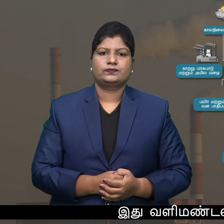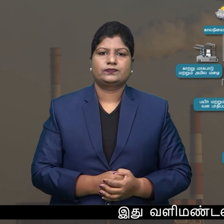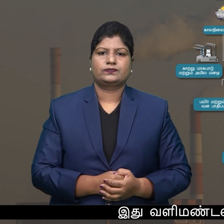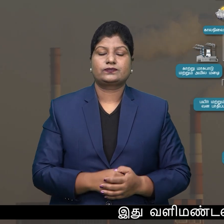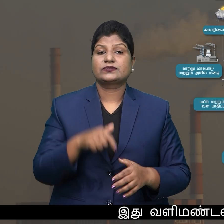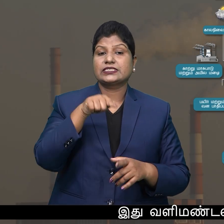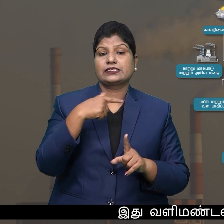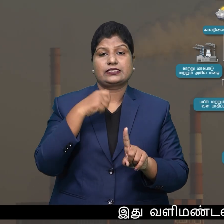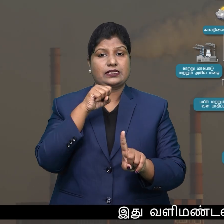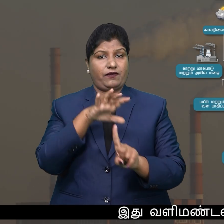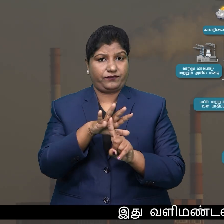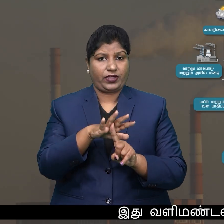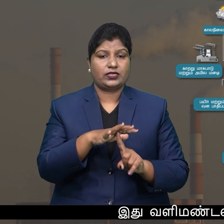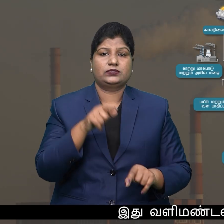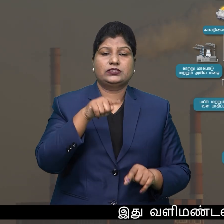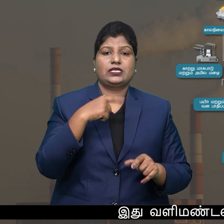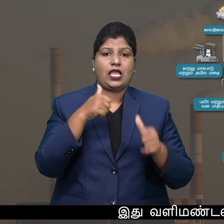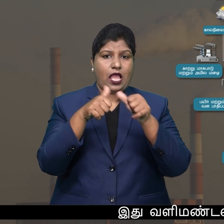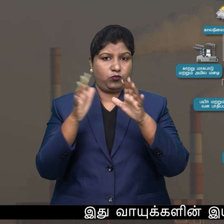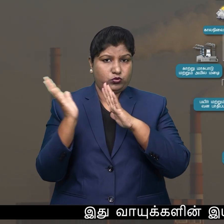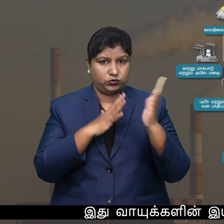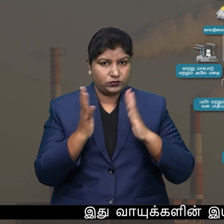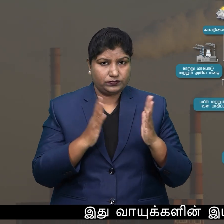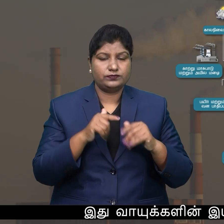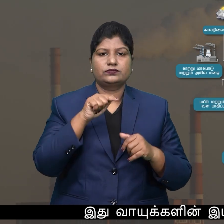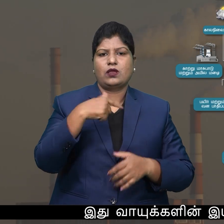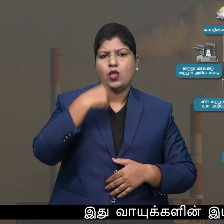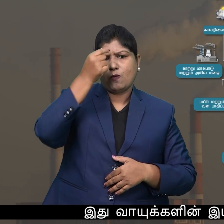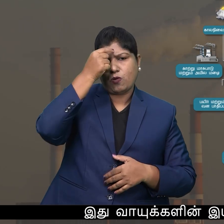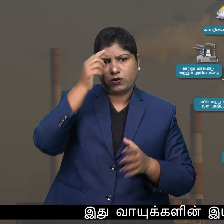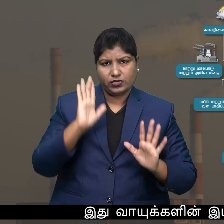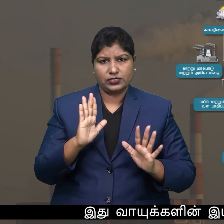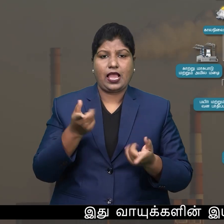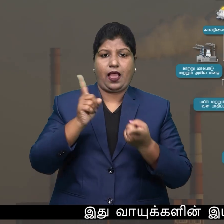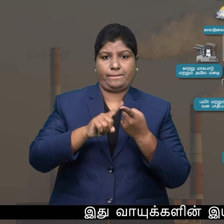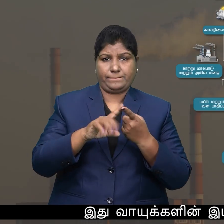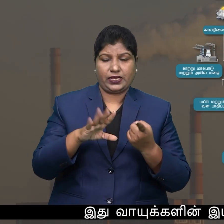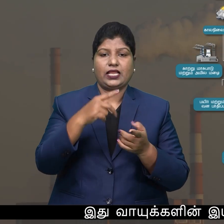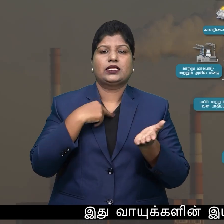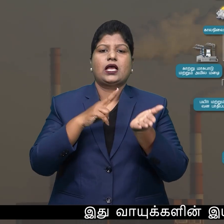இது வளிமண்டலத்தை பாதிக்கிறது. இது வாயுக்களின் இயற்கை சமநிலையையும்